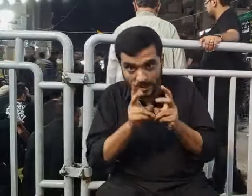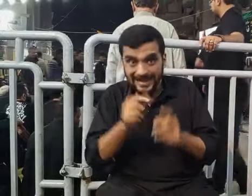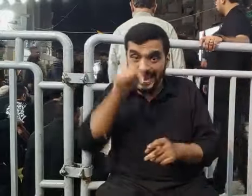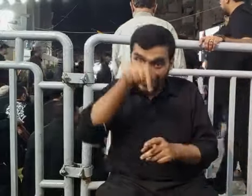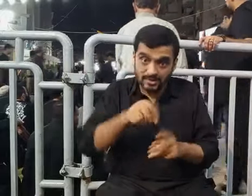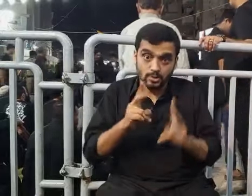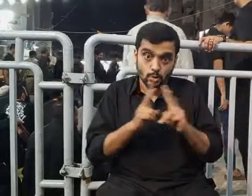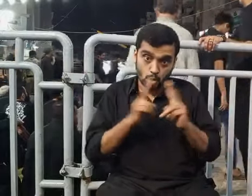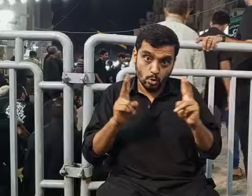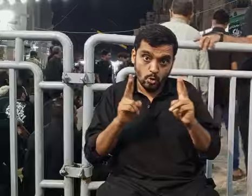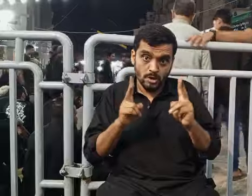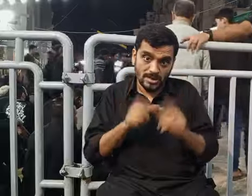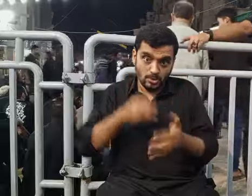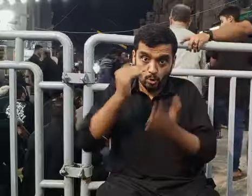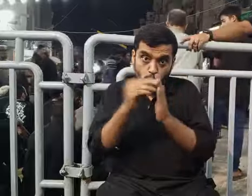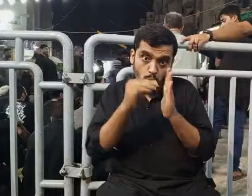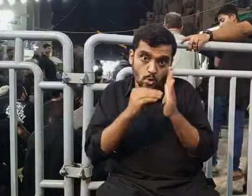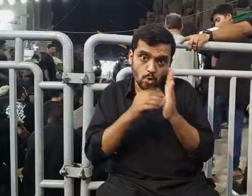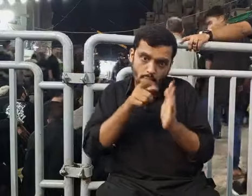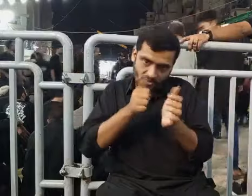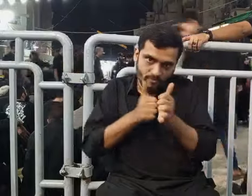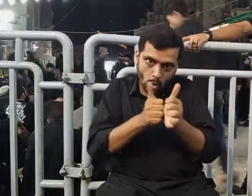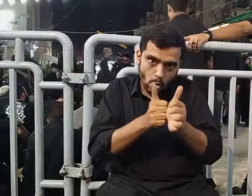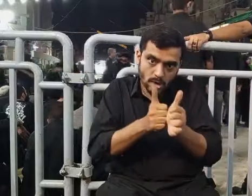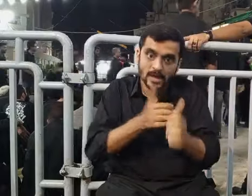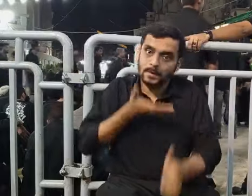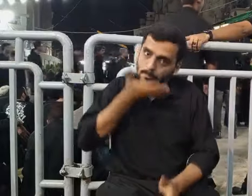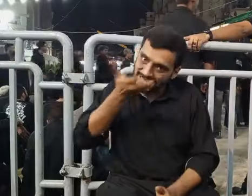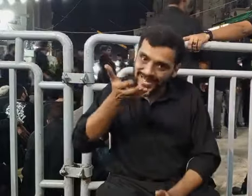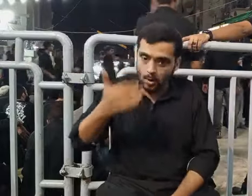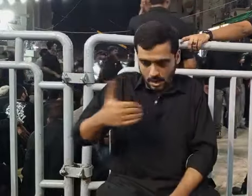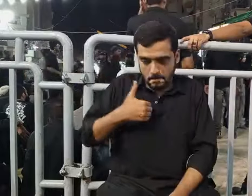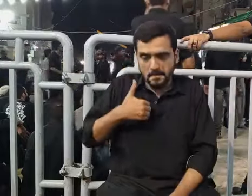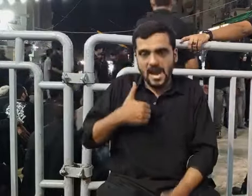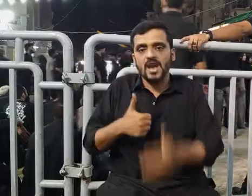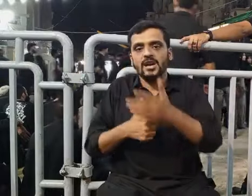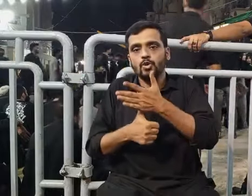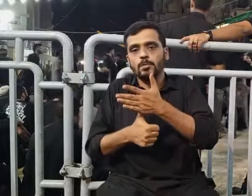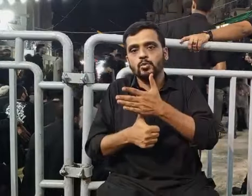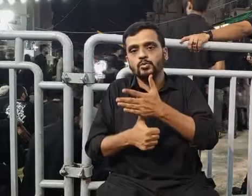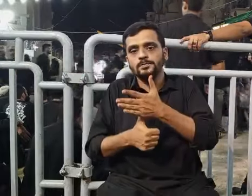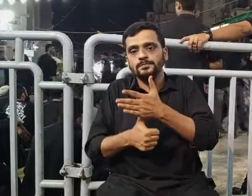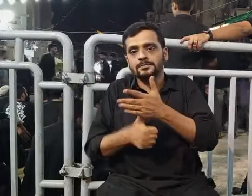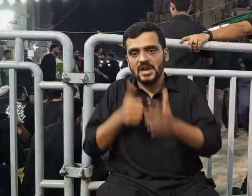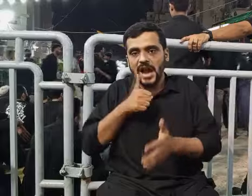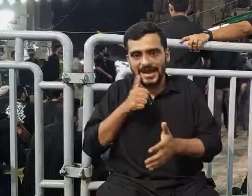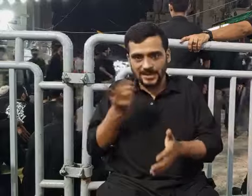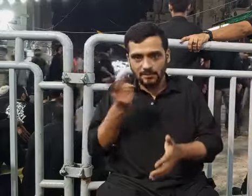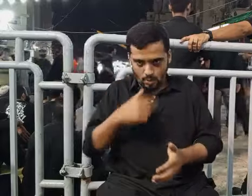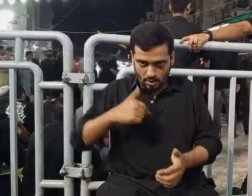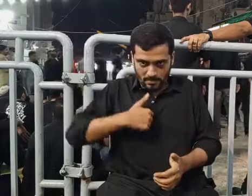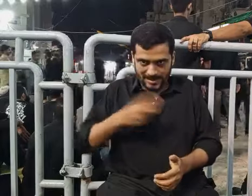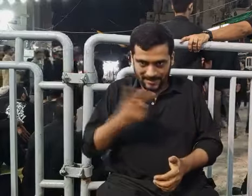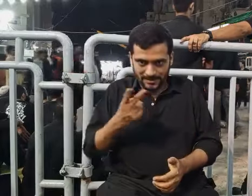اللہ نے حکم دیا تھا کہ آدم کو کہ وہ درخت کے قریب نہ رہے جنت پر گندم کا درخت تھا لیکن وہ چلے گئے درخت والا ہو